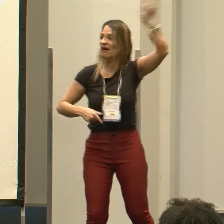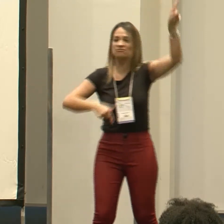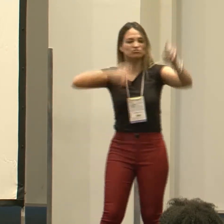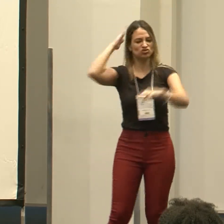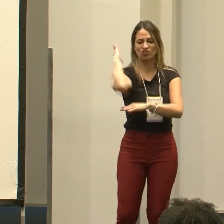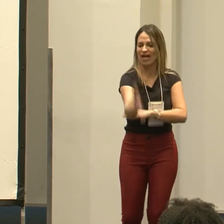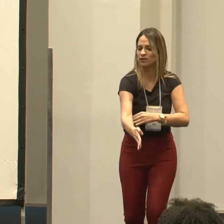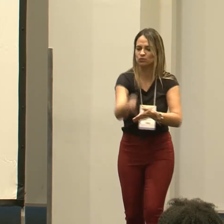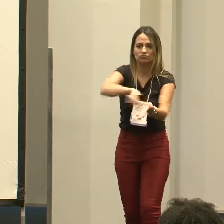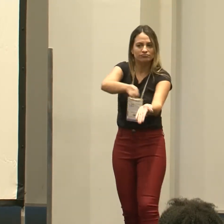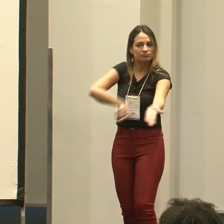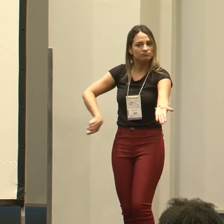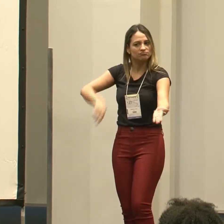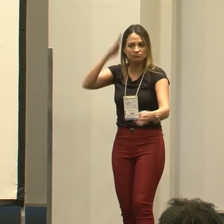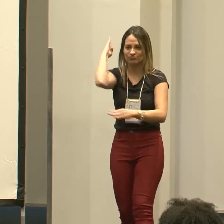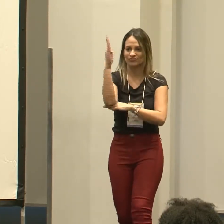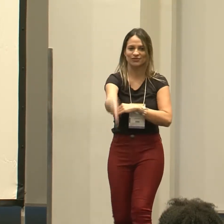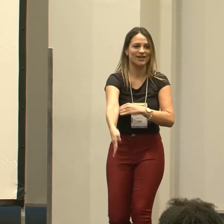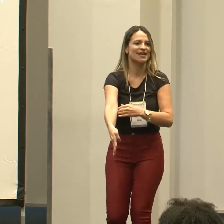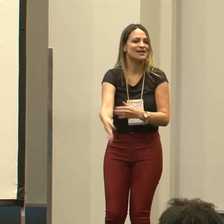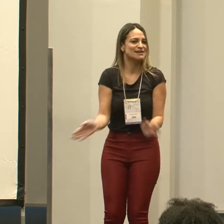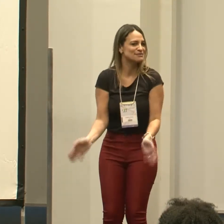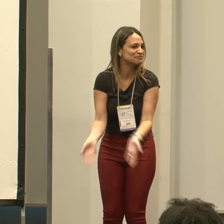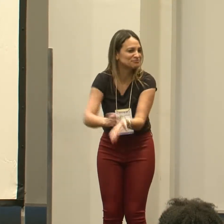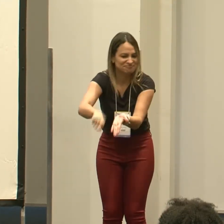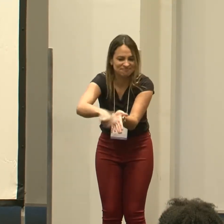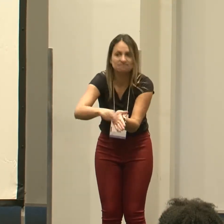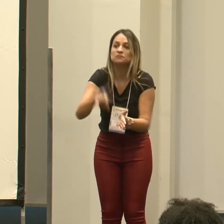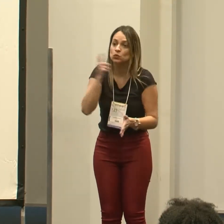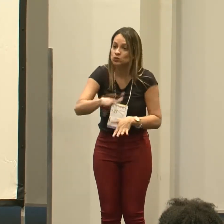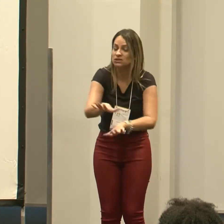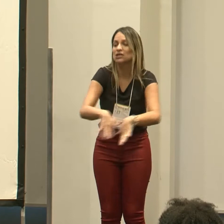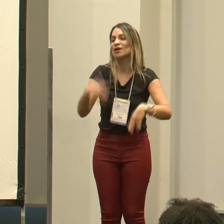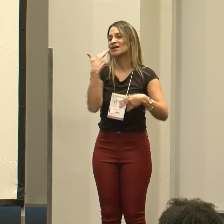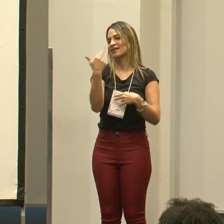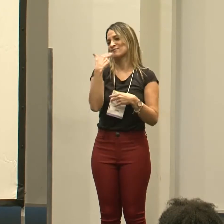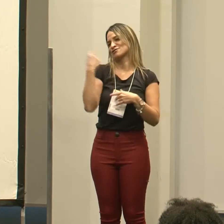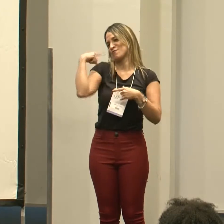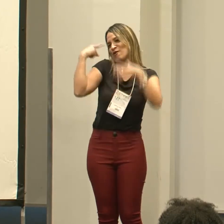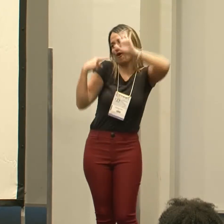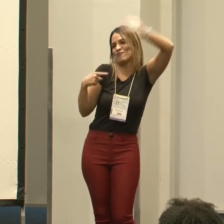e aqui um novo método através da língua escrita.